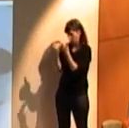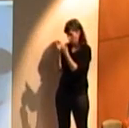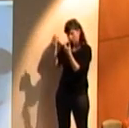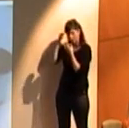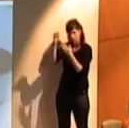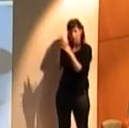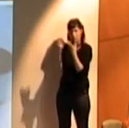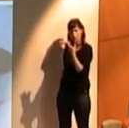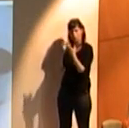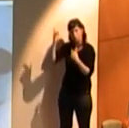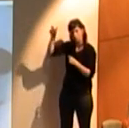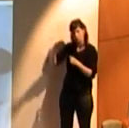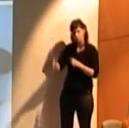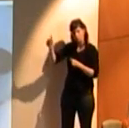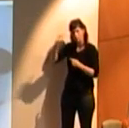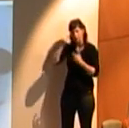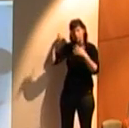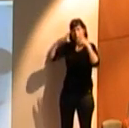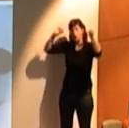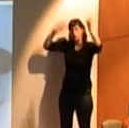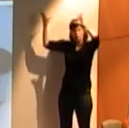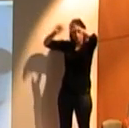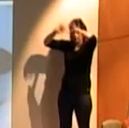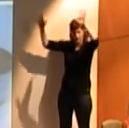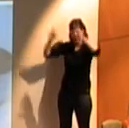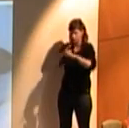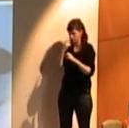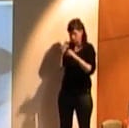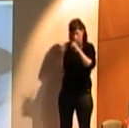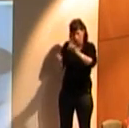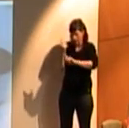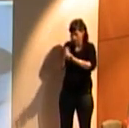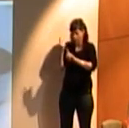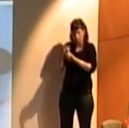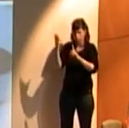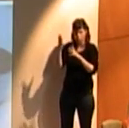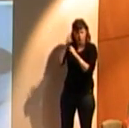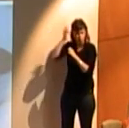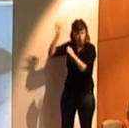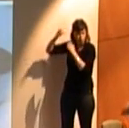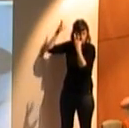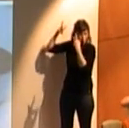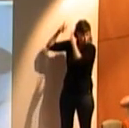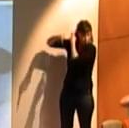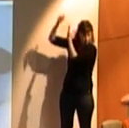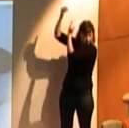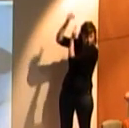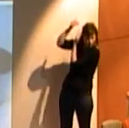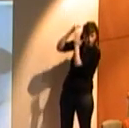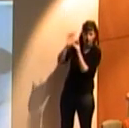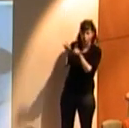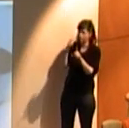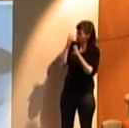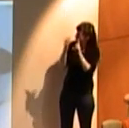une personne qui avait vraiment mis en lumière la dimension de l'isolation sonore, mais aussi la présence de la